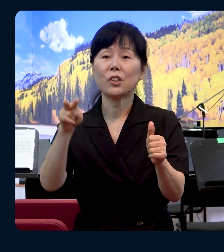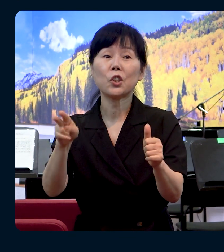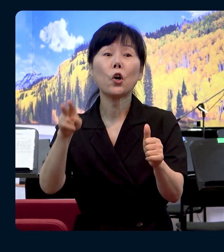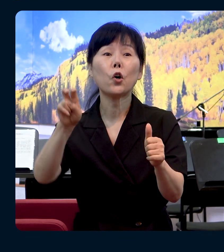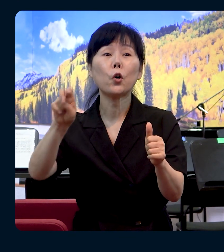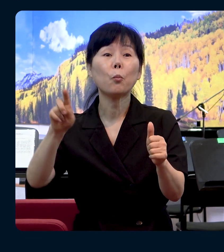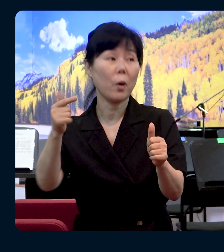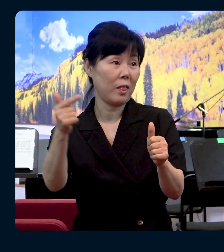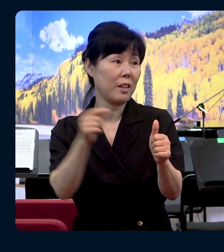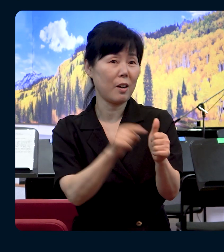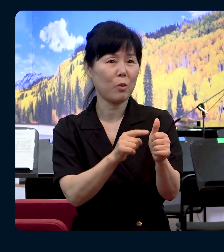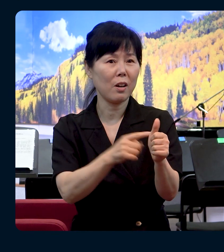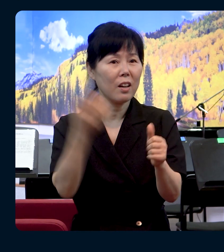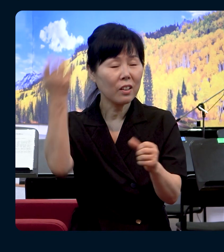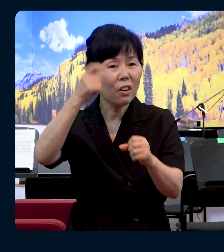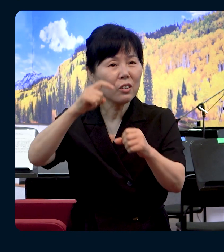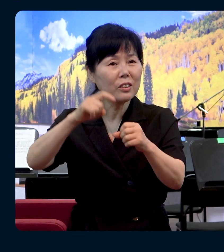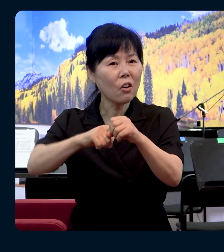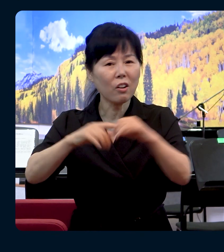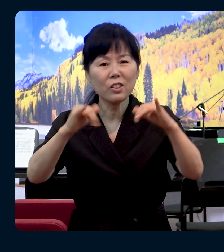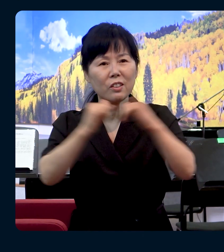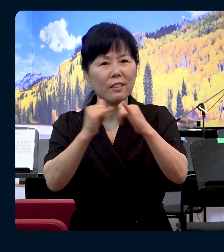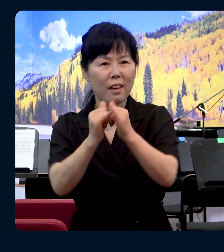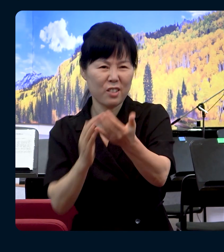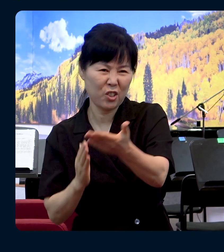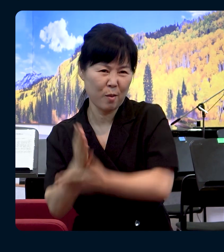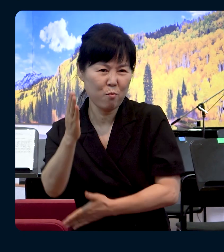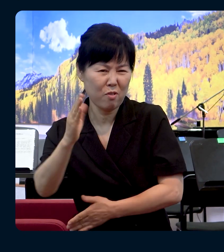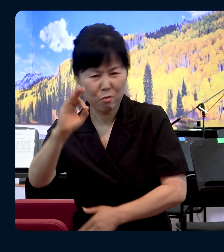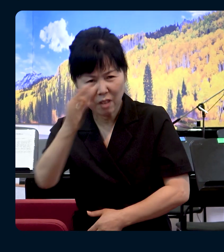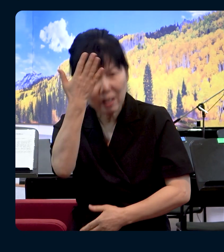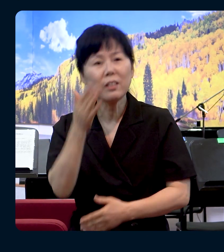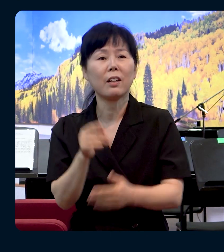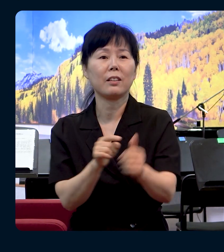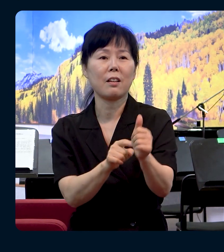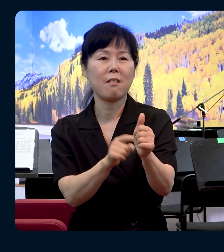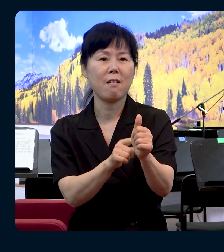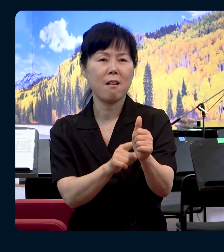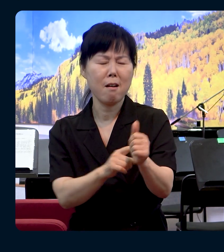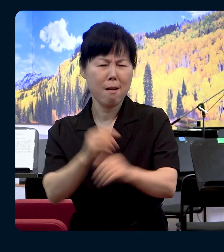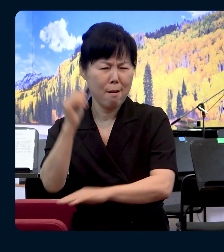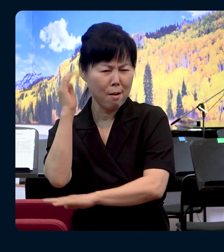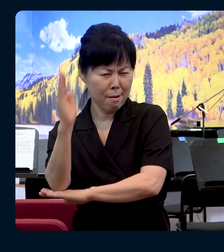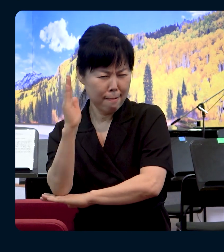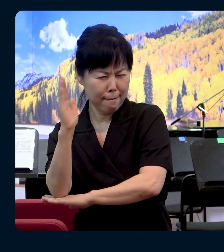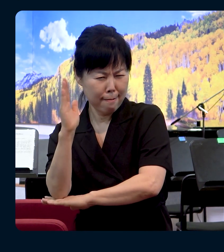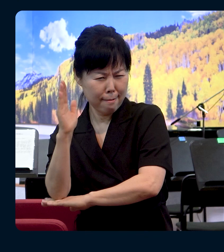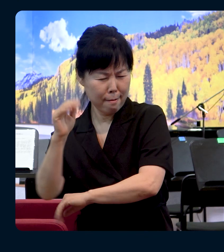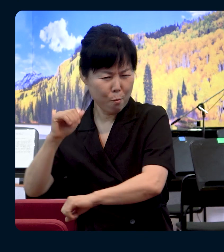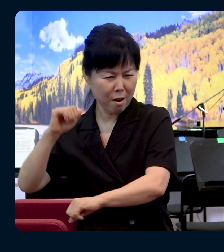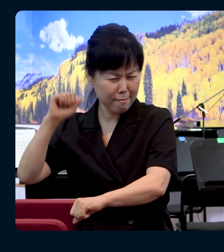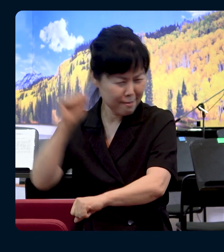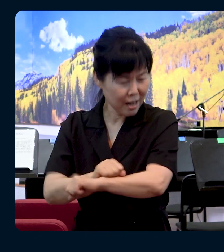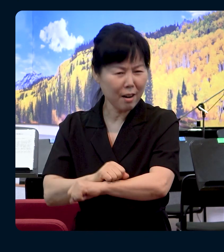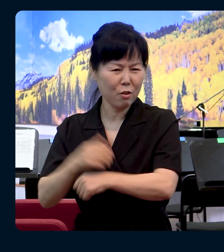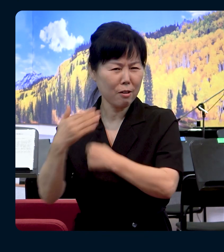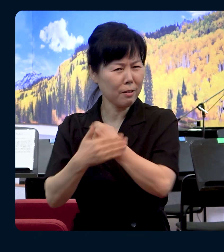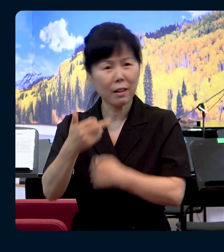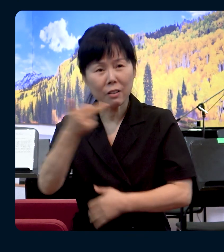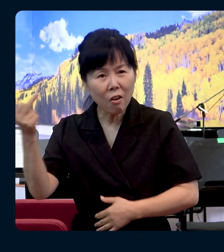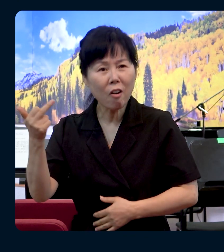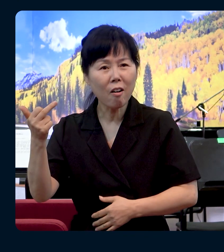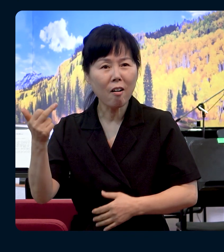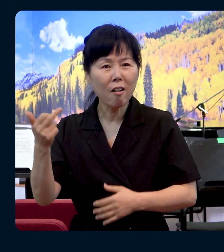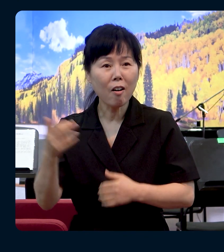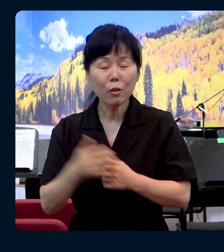강의의 대가가 했어요. 그러니까 막 강의를 들으면 너무너무 좋아요. 은혜가 돼요. 그런데 저는